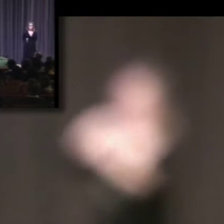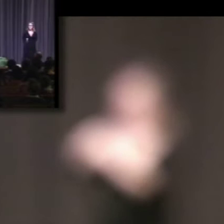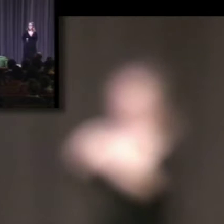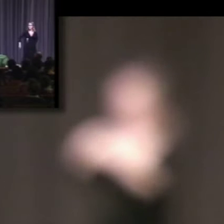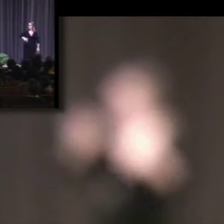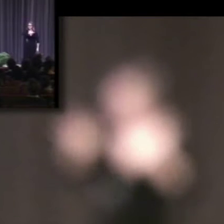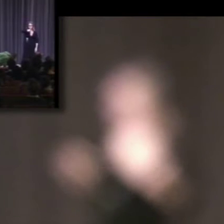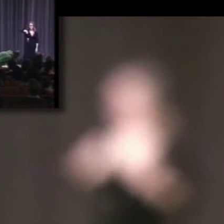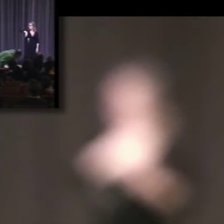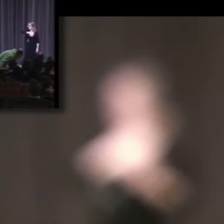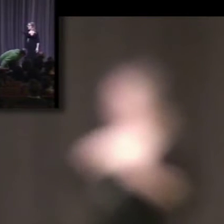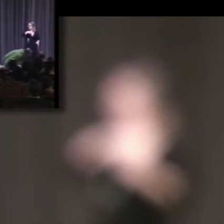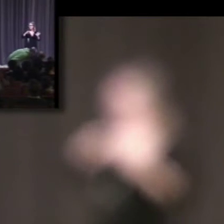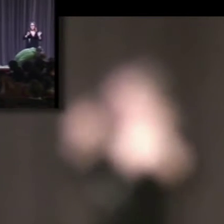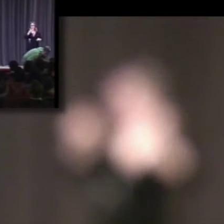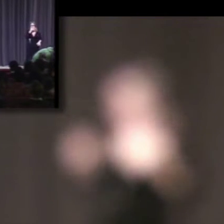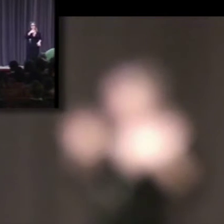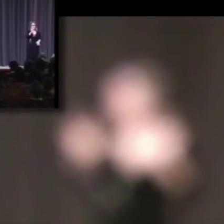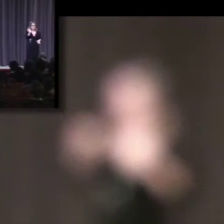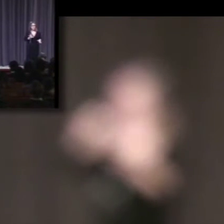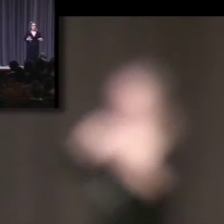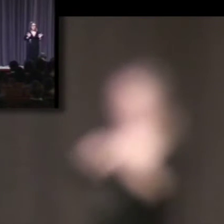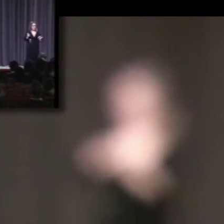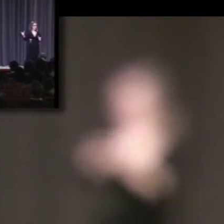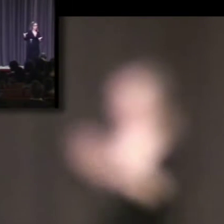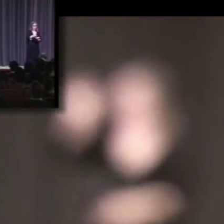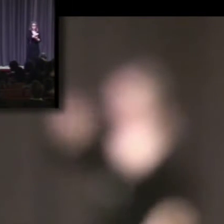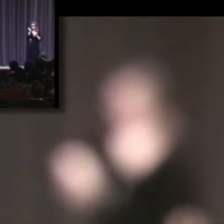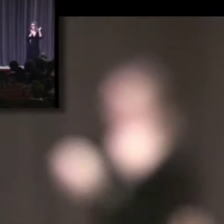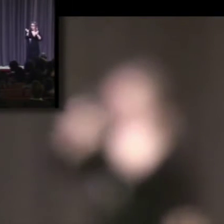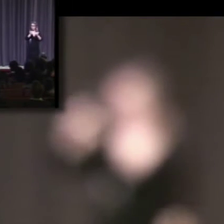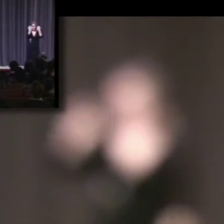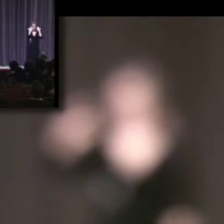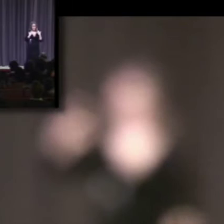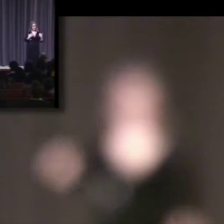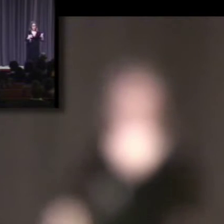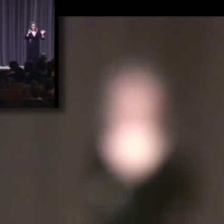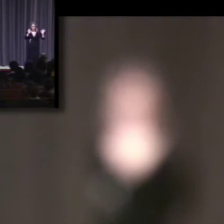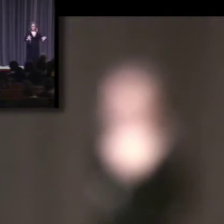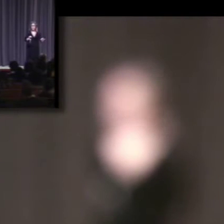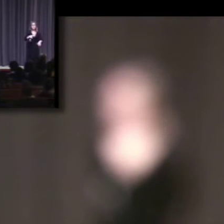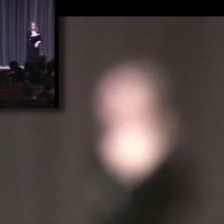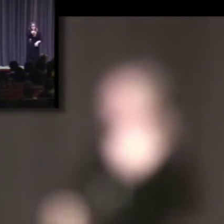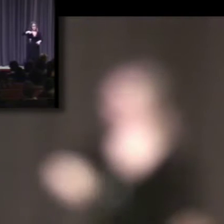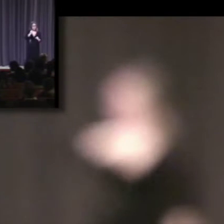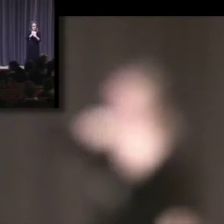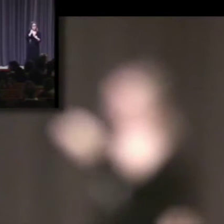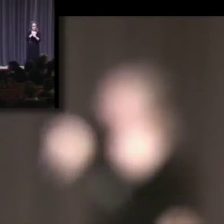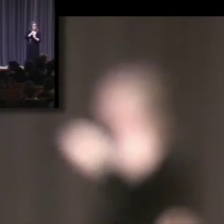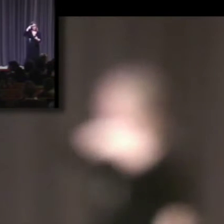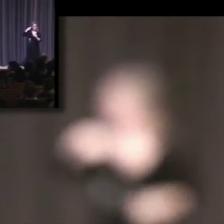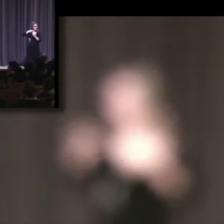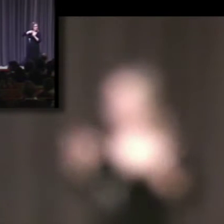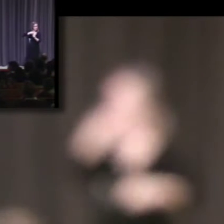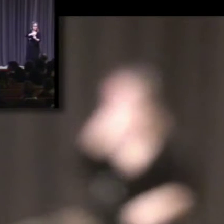Nosaltres, em sembla que tots els que som aquí, sabem que treballem, que volem un país,